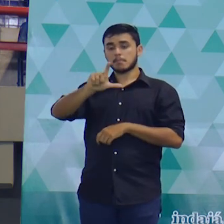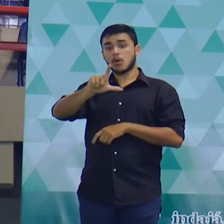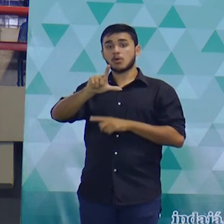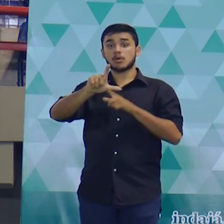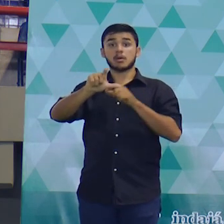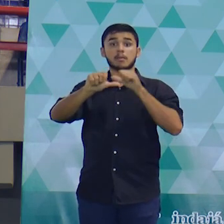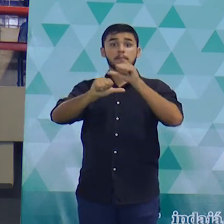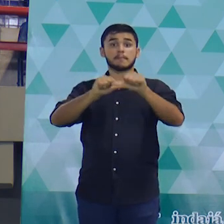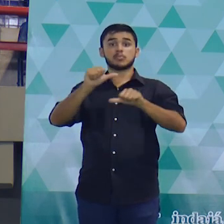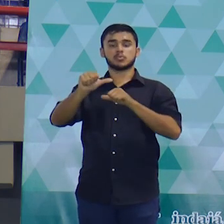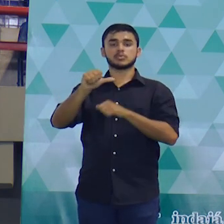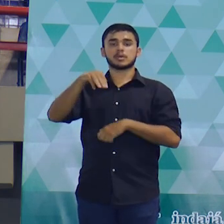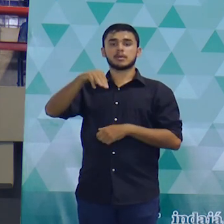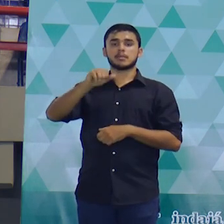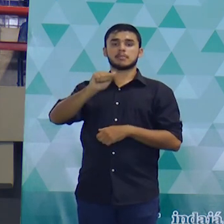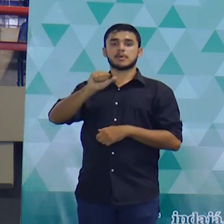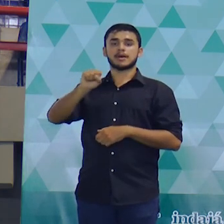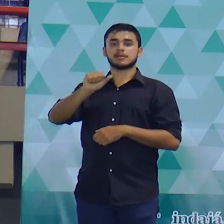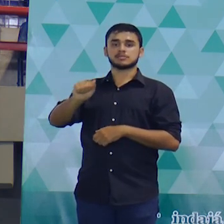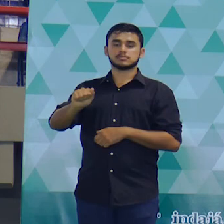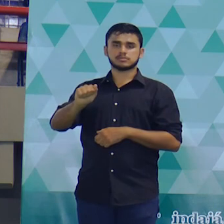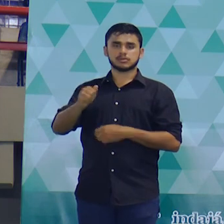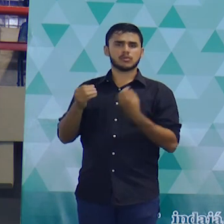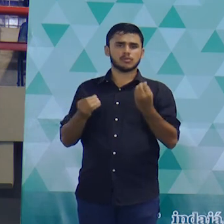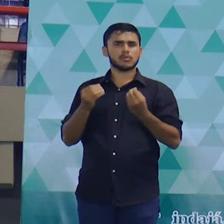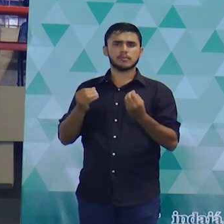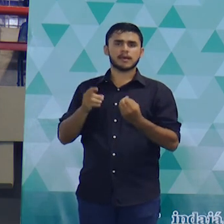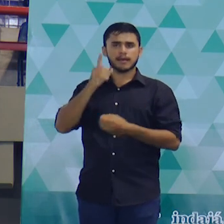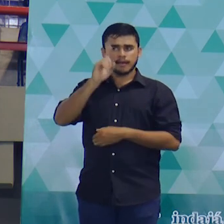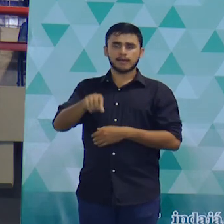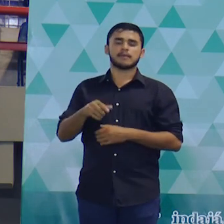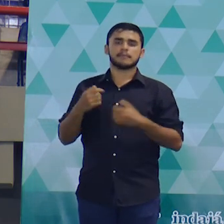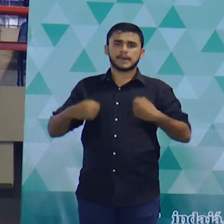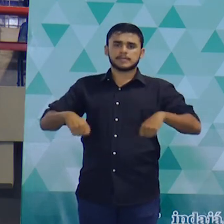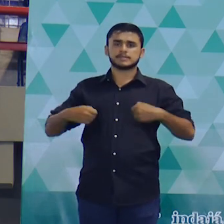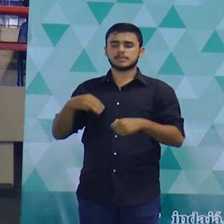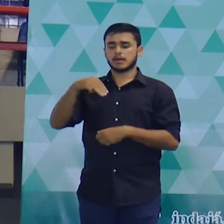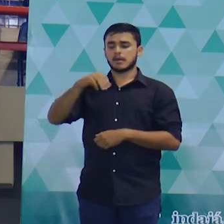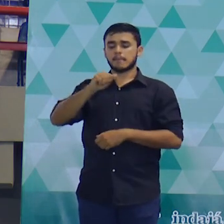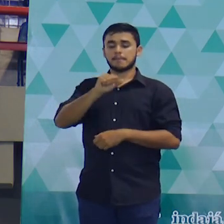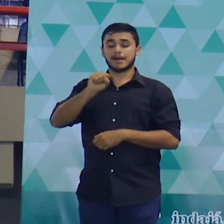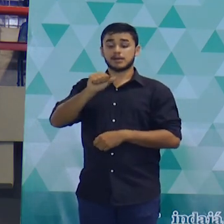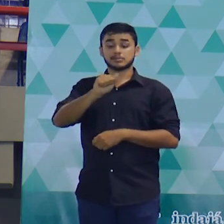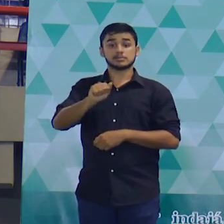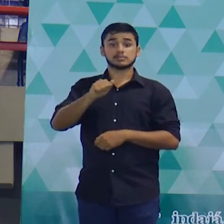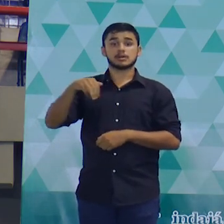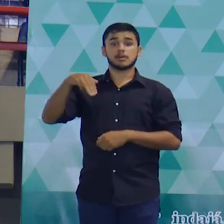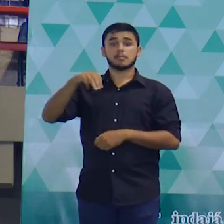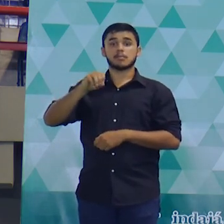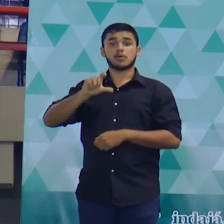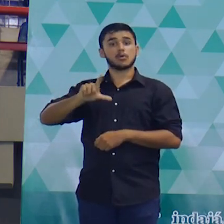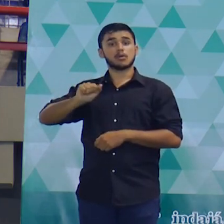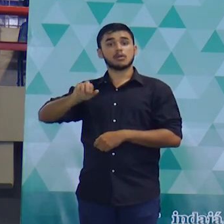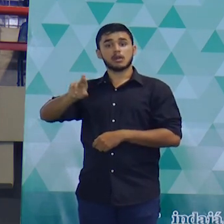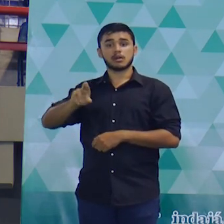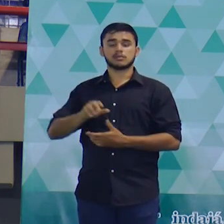transformar mol em massa, eu utilizo a massa molar, que foi dada. Massa